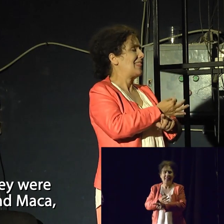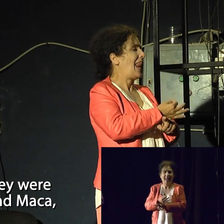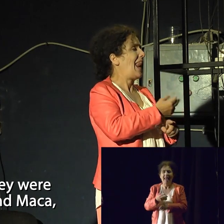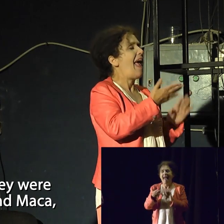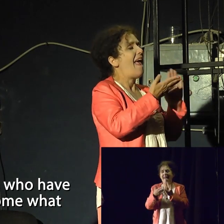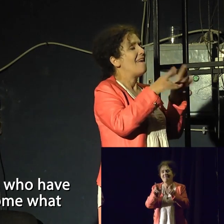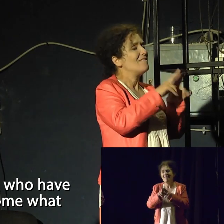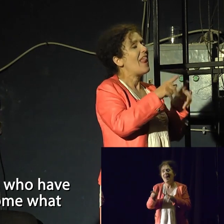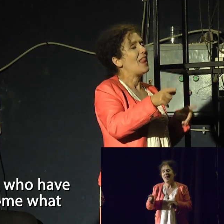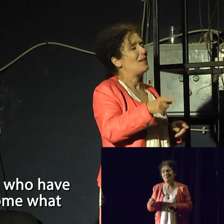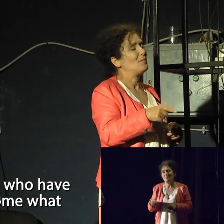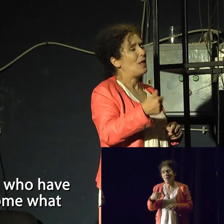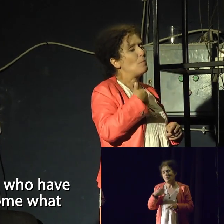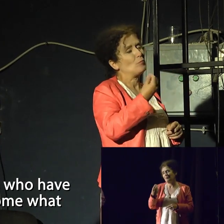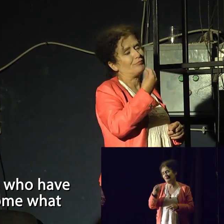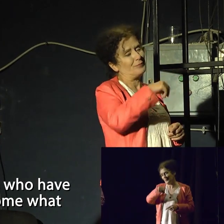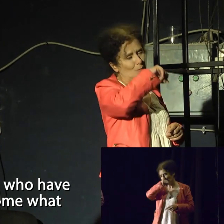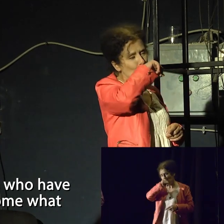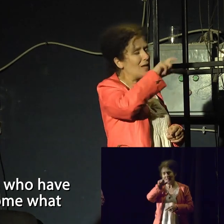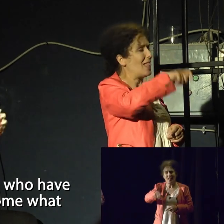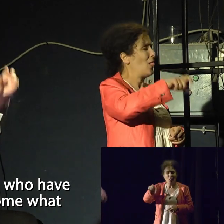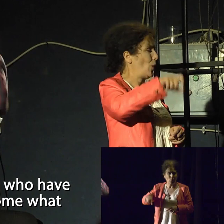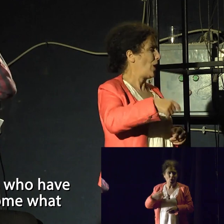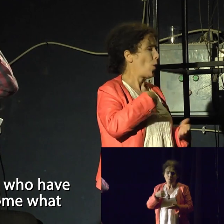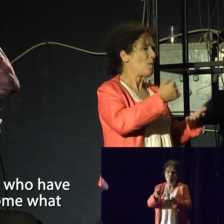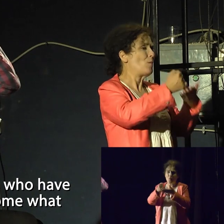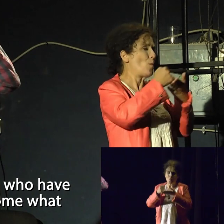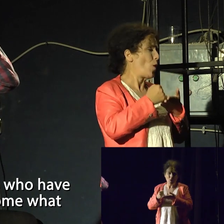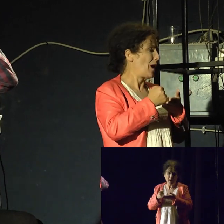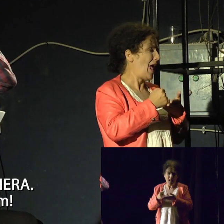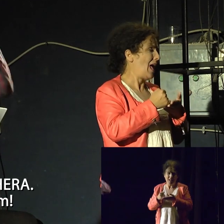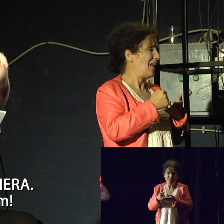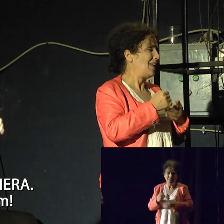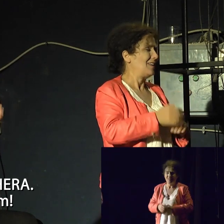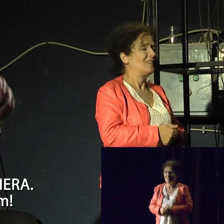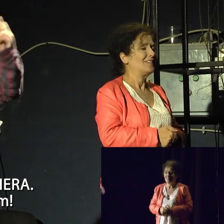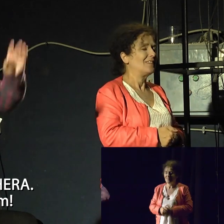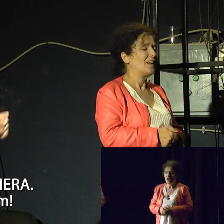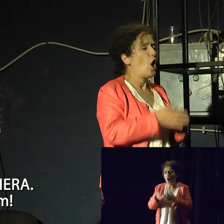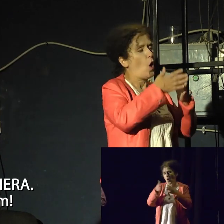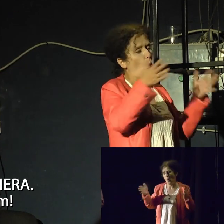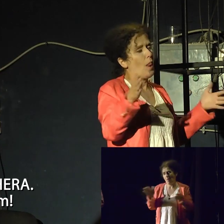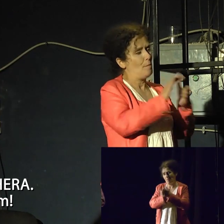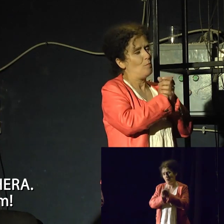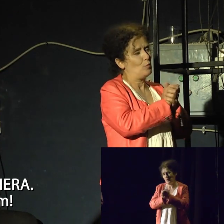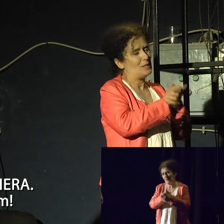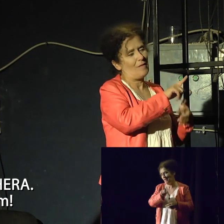Вели и Маца, мој многу драги луѓе кои што ми помогнаа да станам она што сум сега во Хера. Еден голем поздрав до